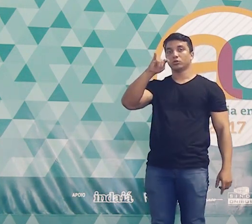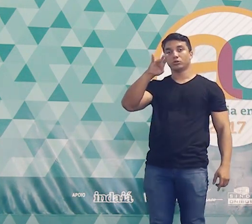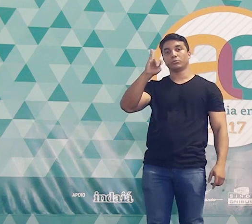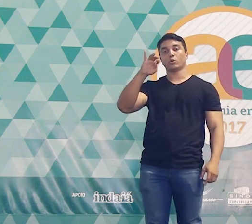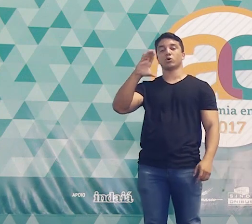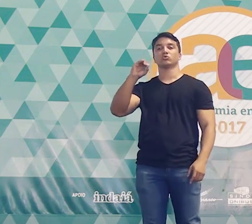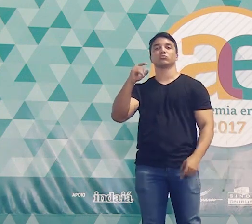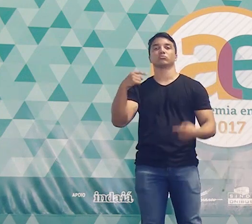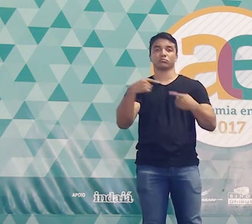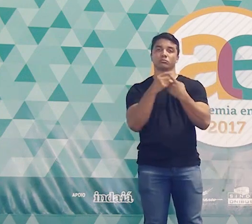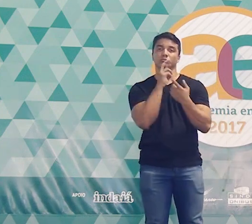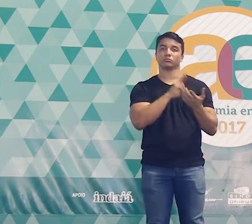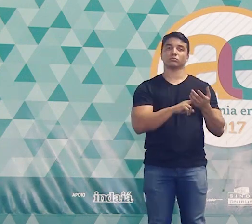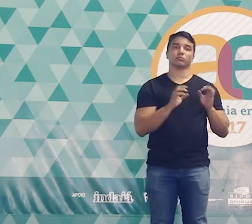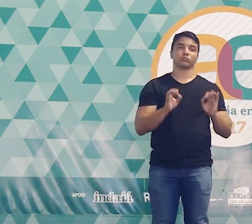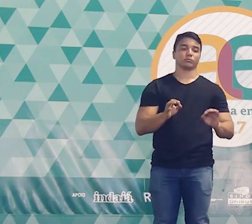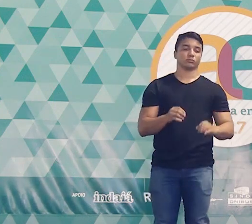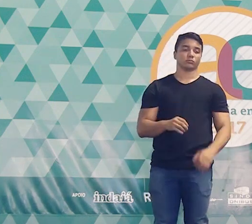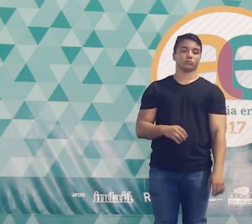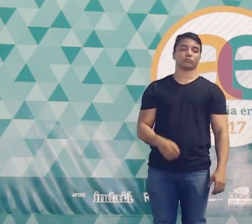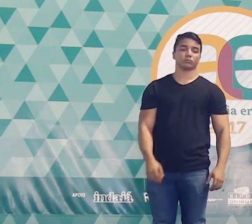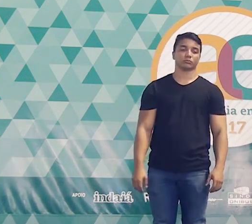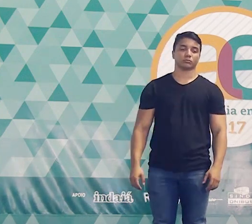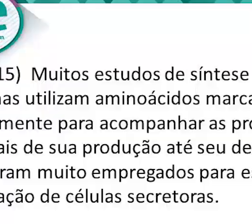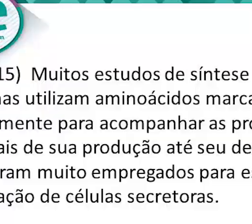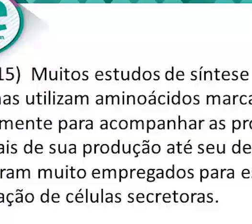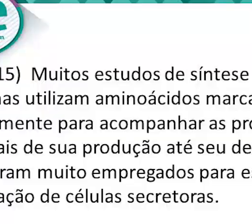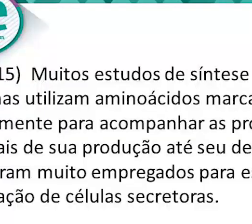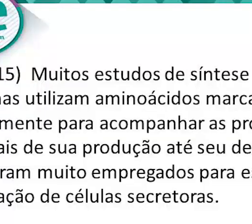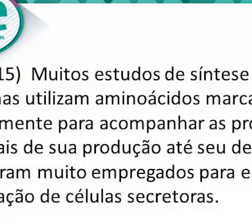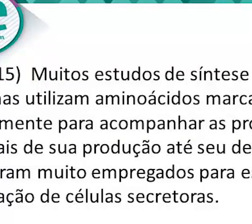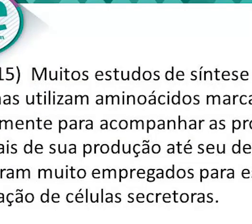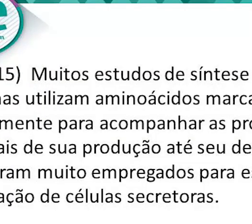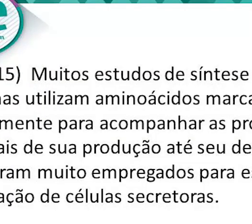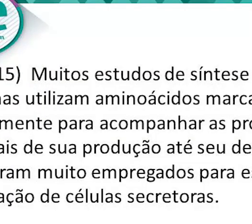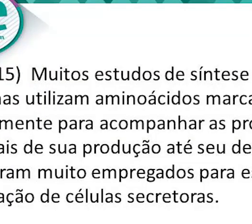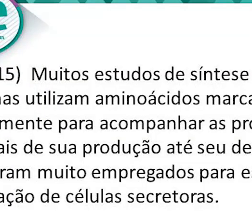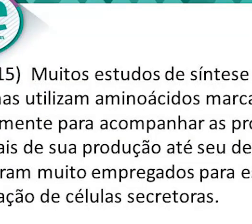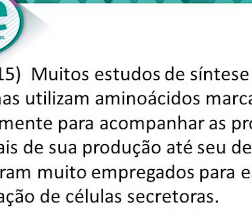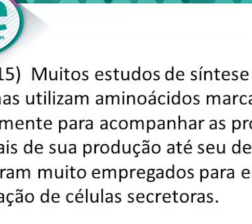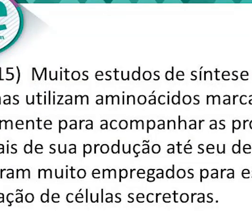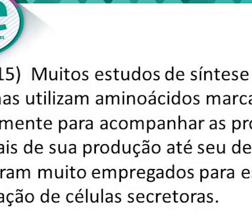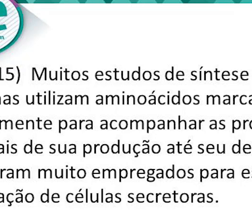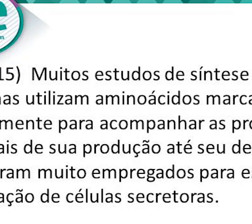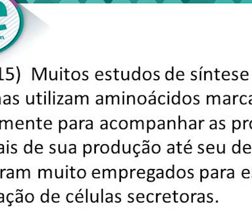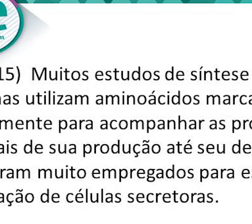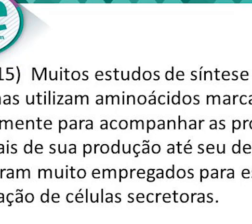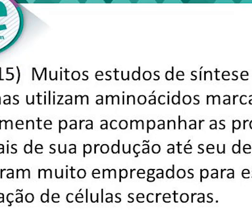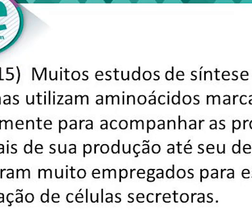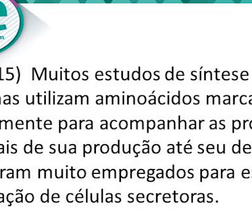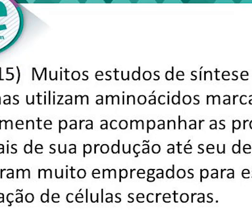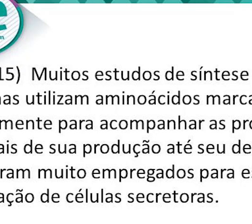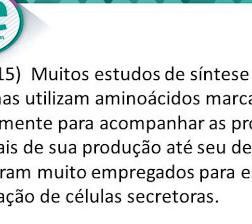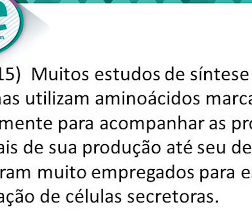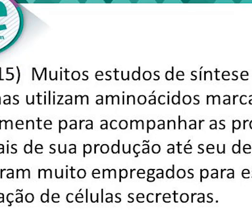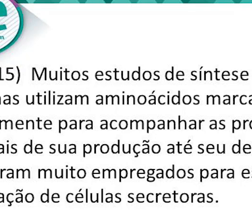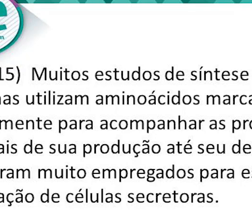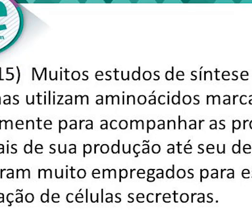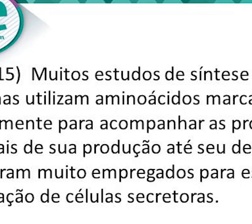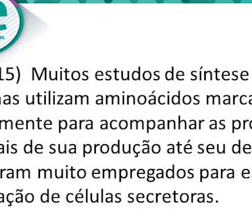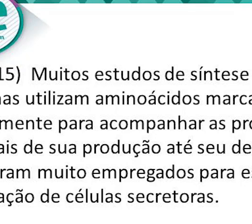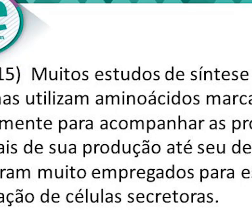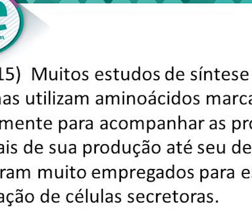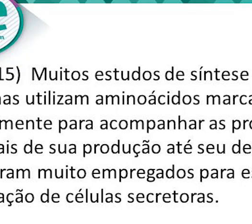Antibiótico, né? Isso mesmo, correto. Muitos estudos de síntese e endereçamento de proteínas utilizam